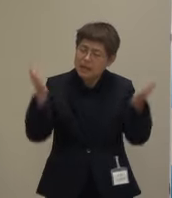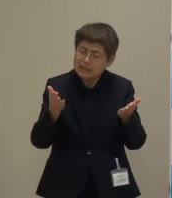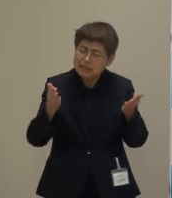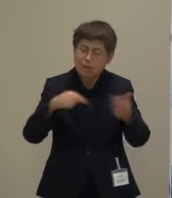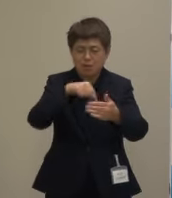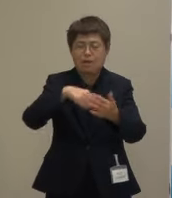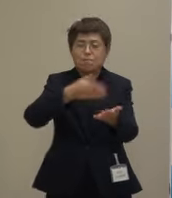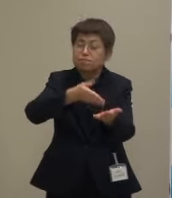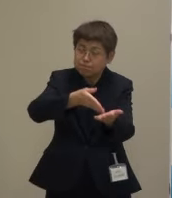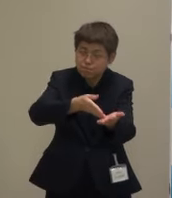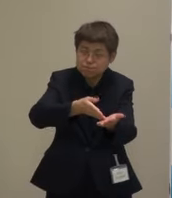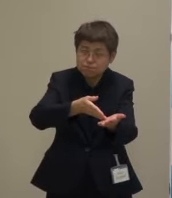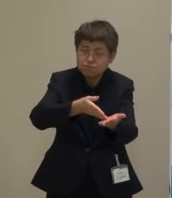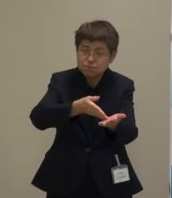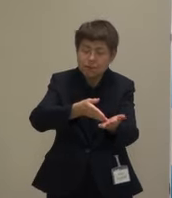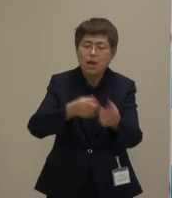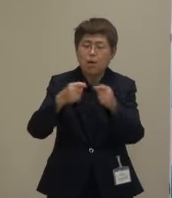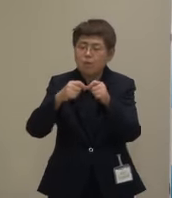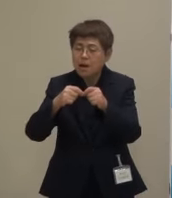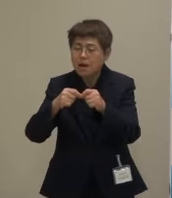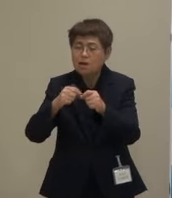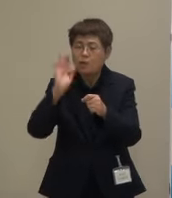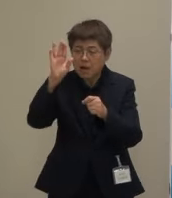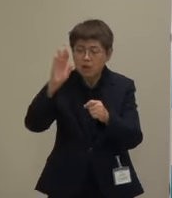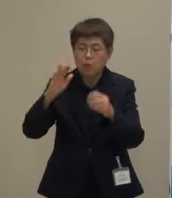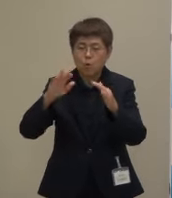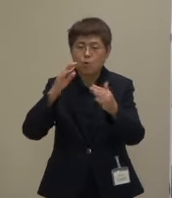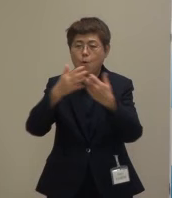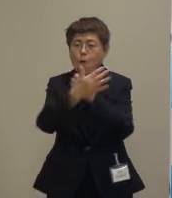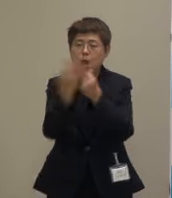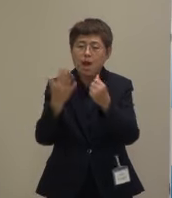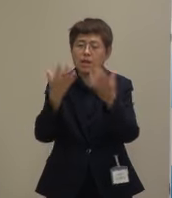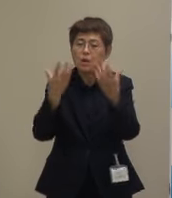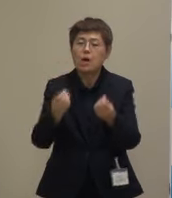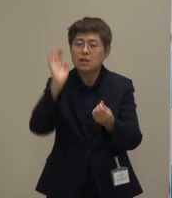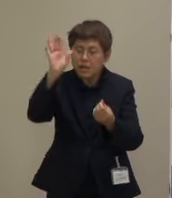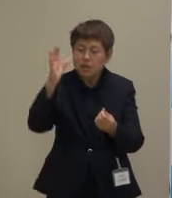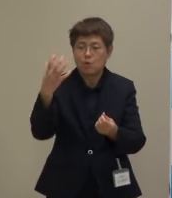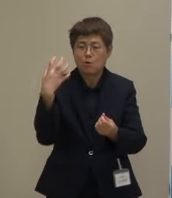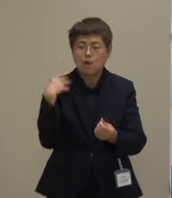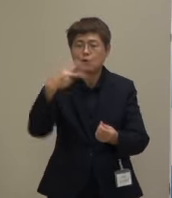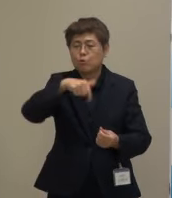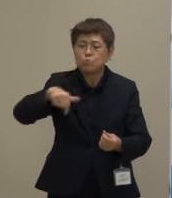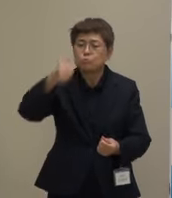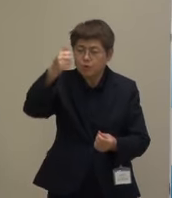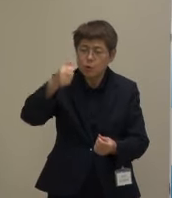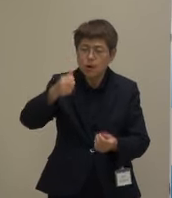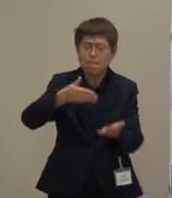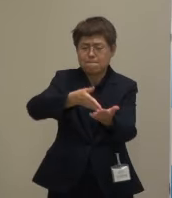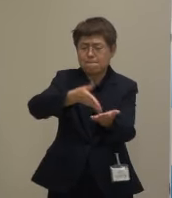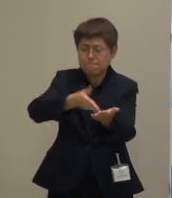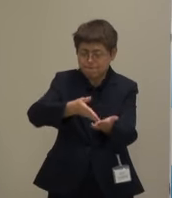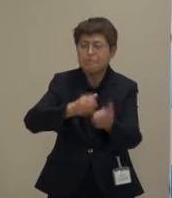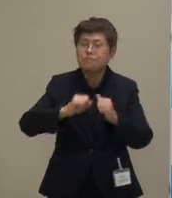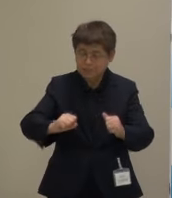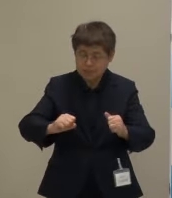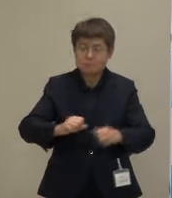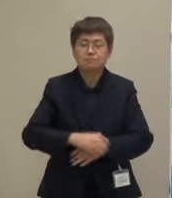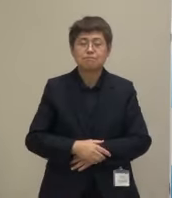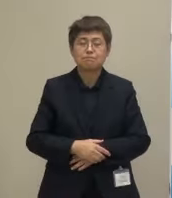をお話し、詳細につきましてはこの会見後に担当部長から説明をさせていただきます